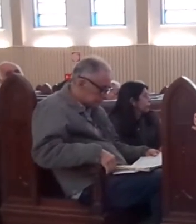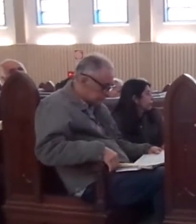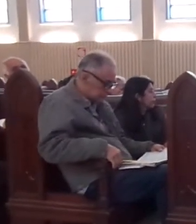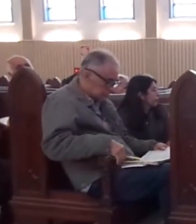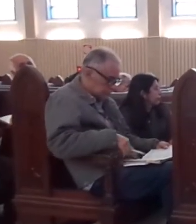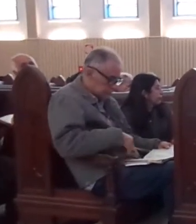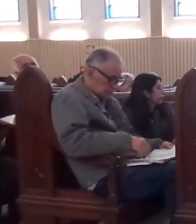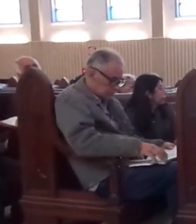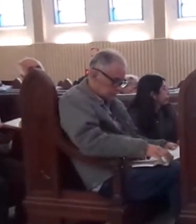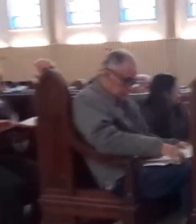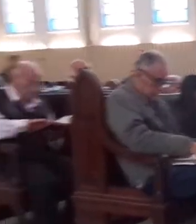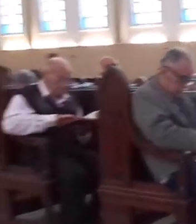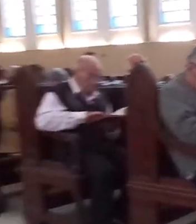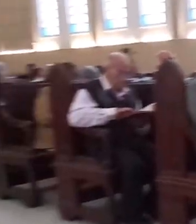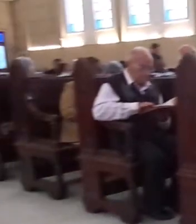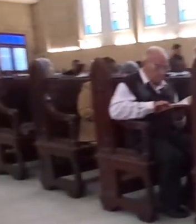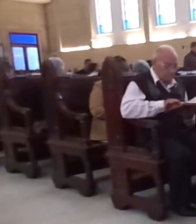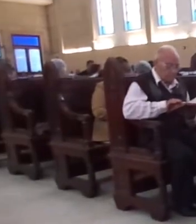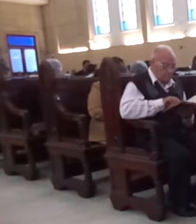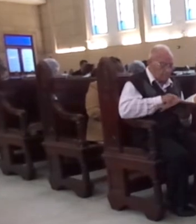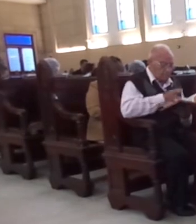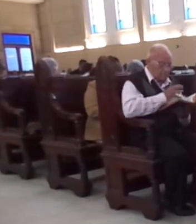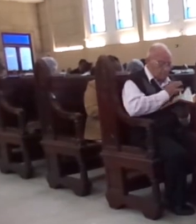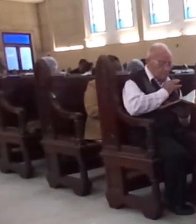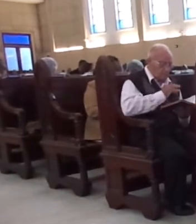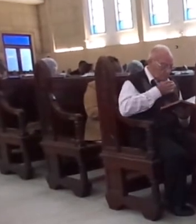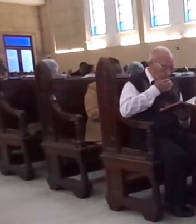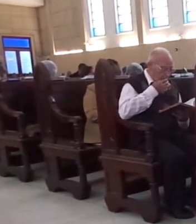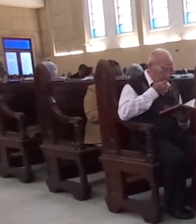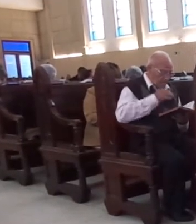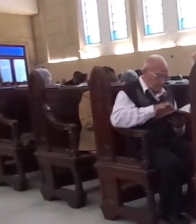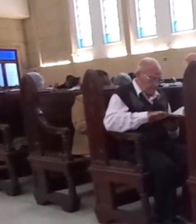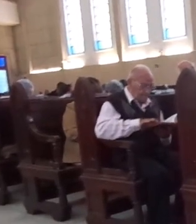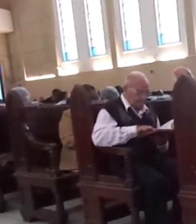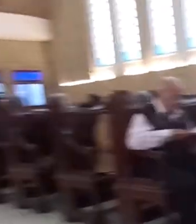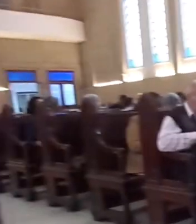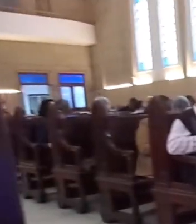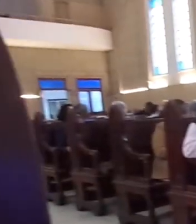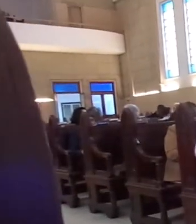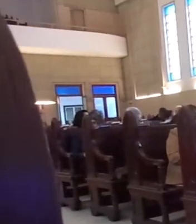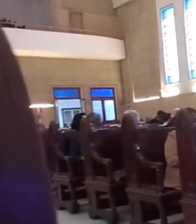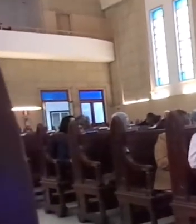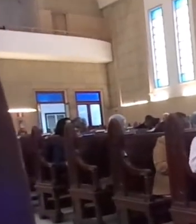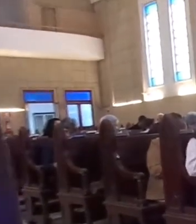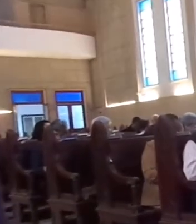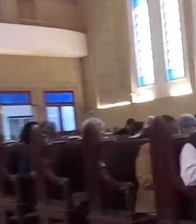de Abraão. Olha lá no versículo 5.